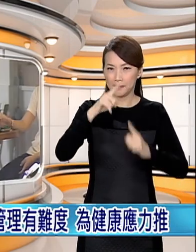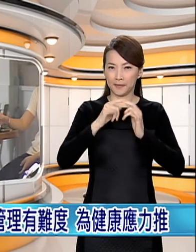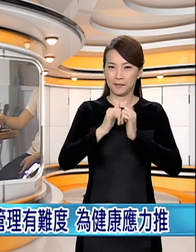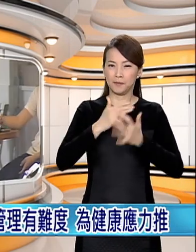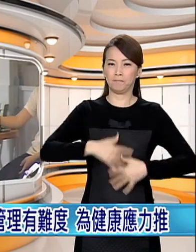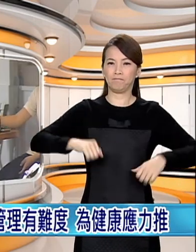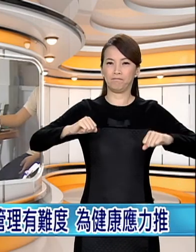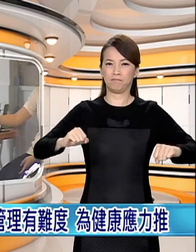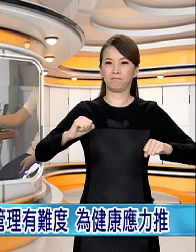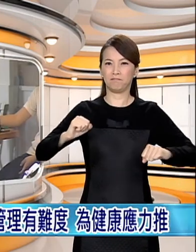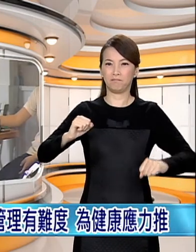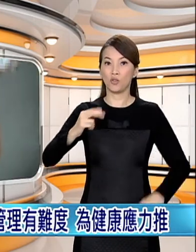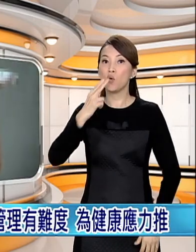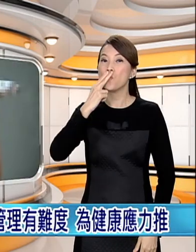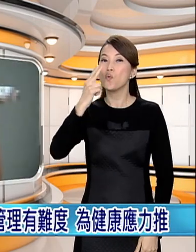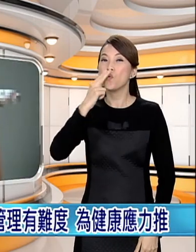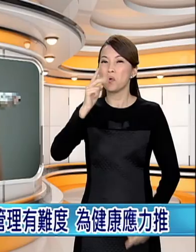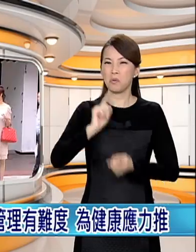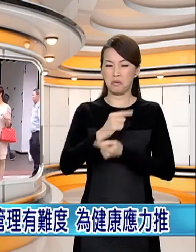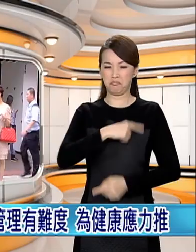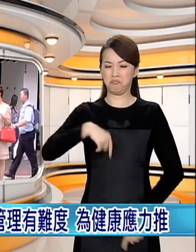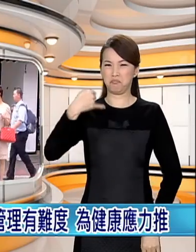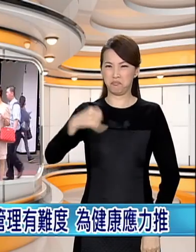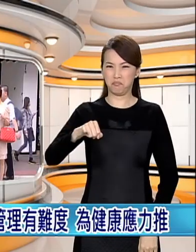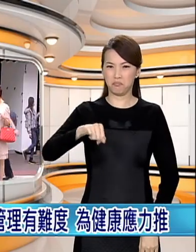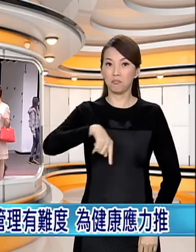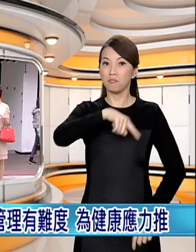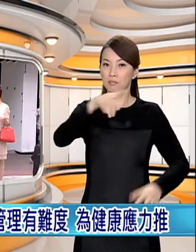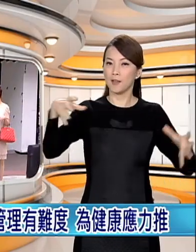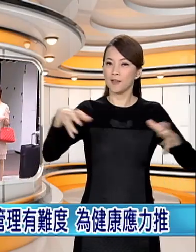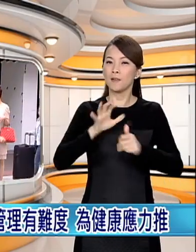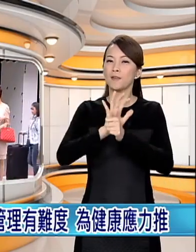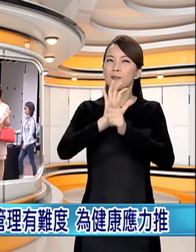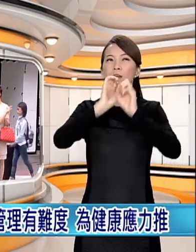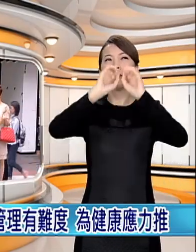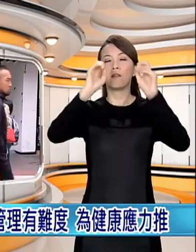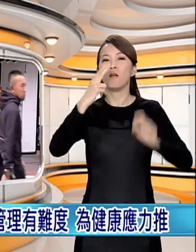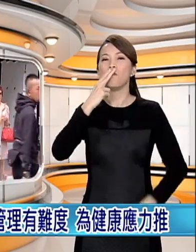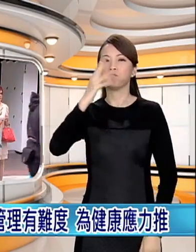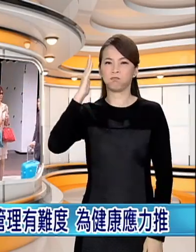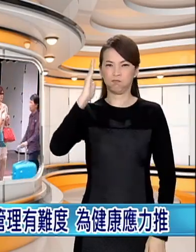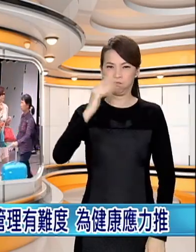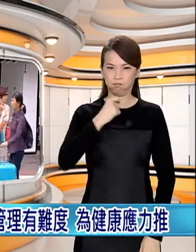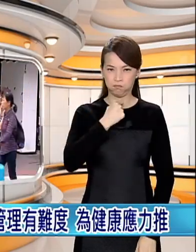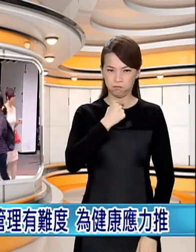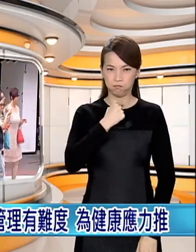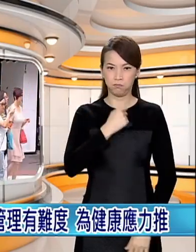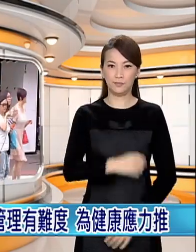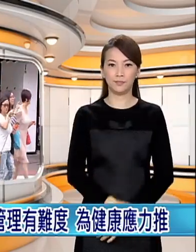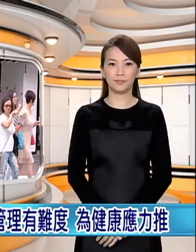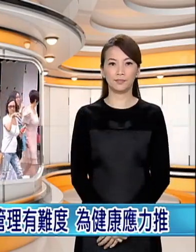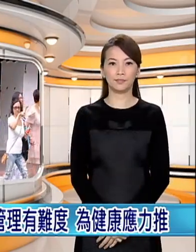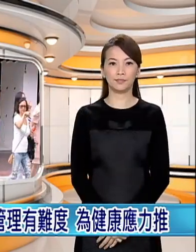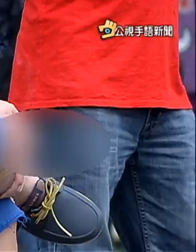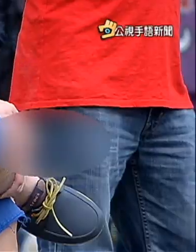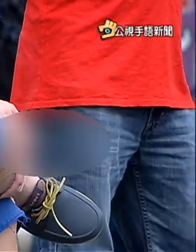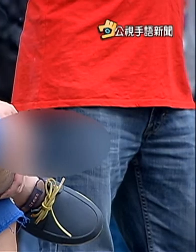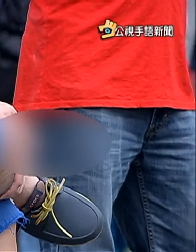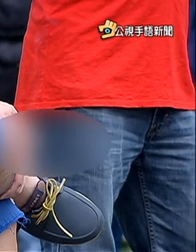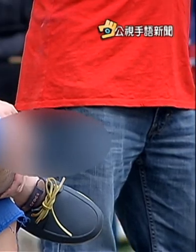烟对身体完全没有好处，应该要把禁烟当成全民运动来推行。 有抽